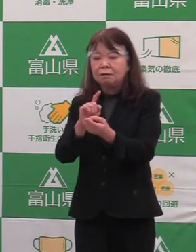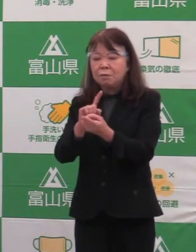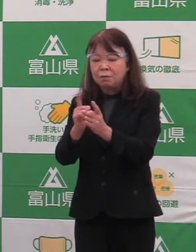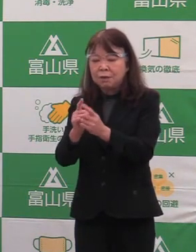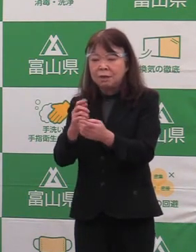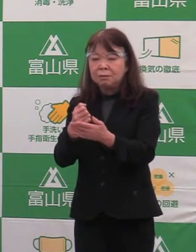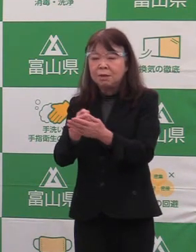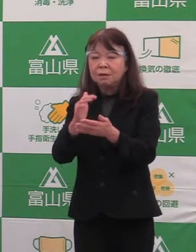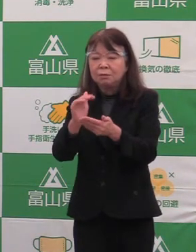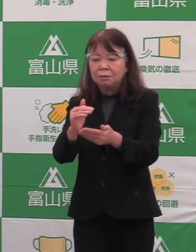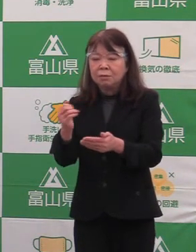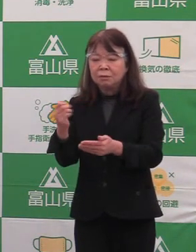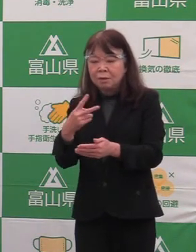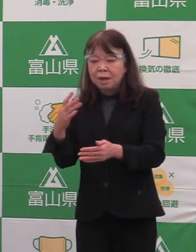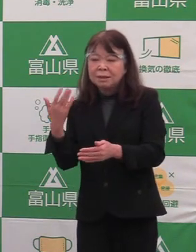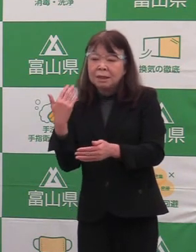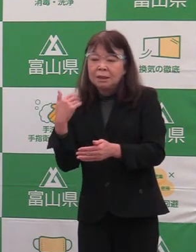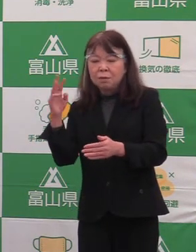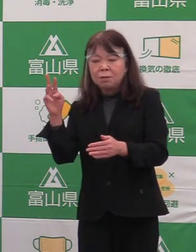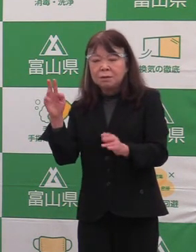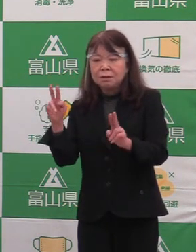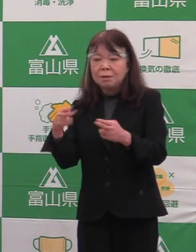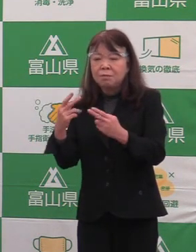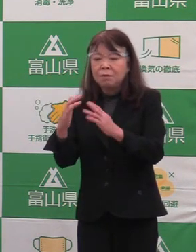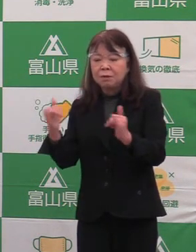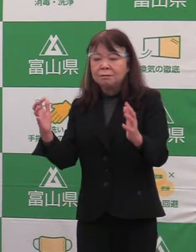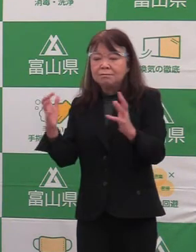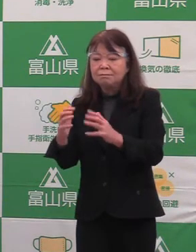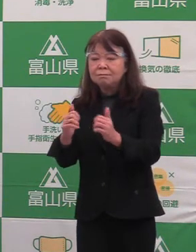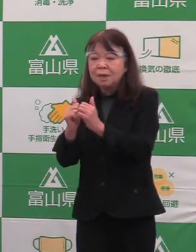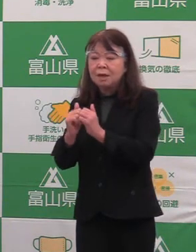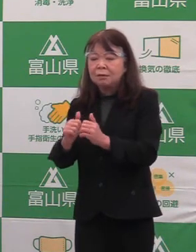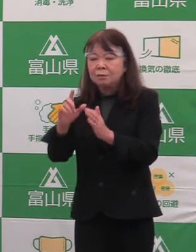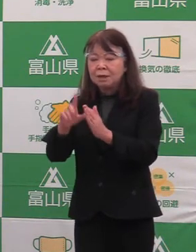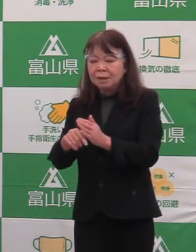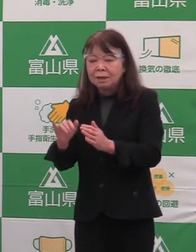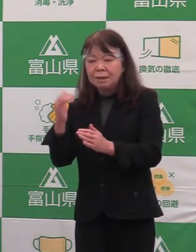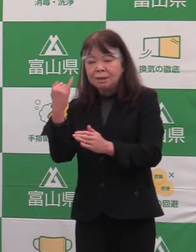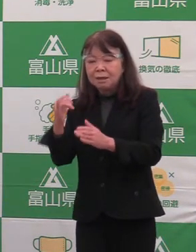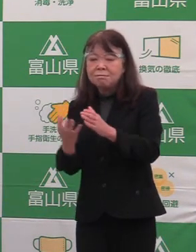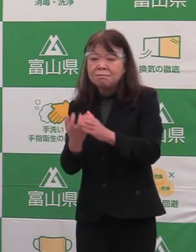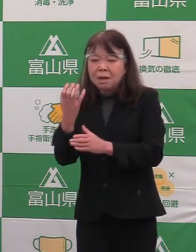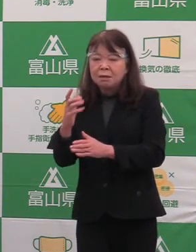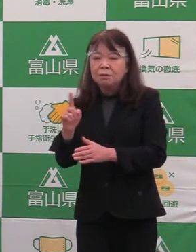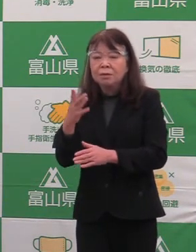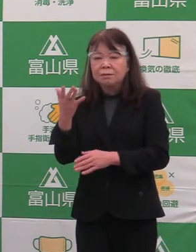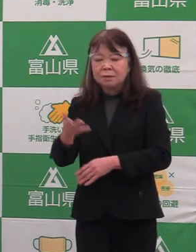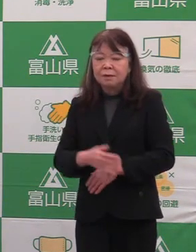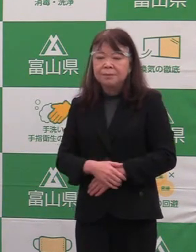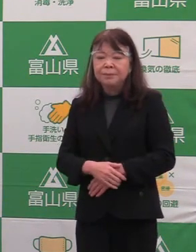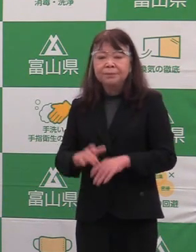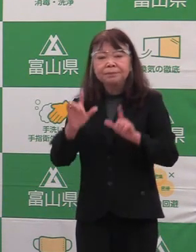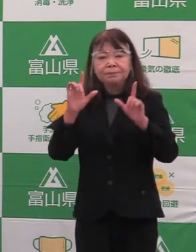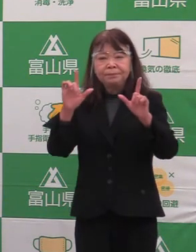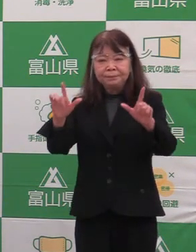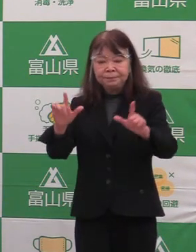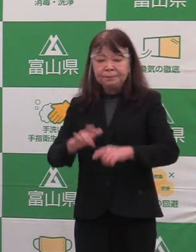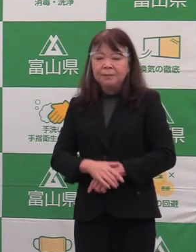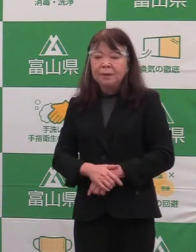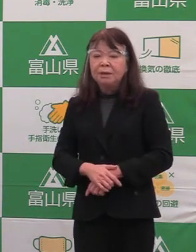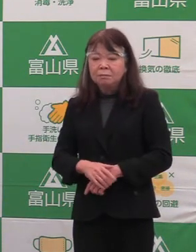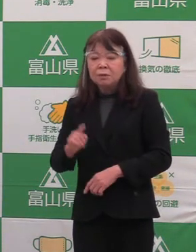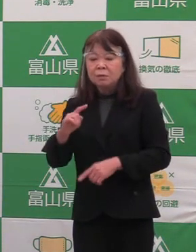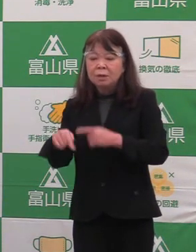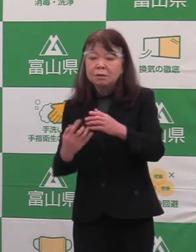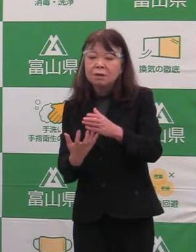会議で何か意見が出ていれば教えてください。 話は出ましたが、特にその場で、